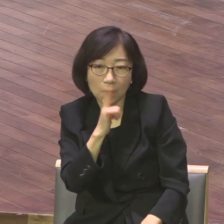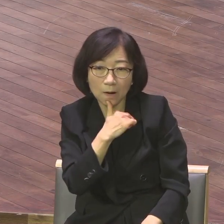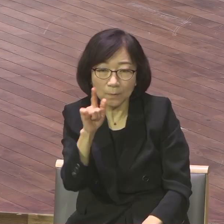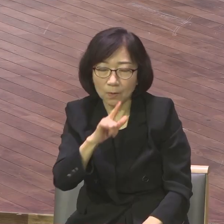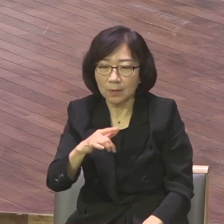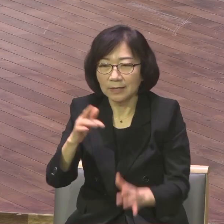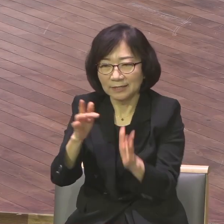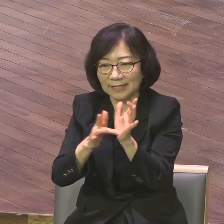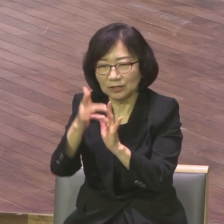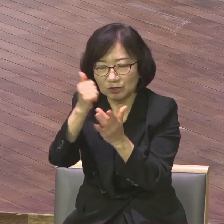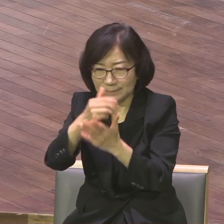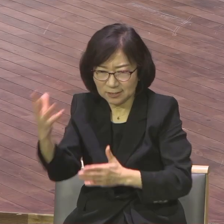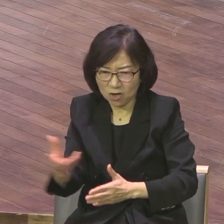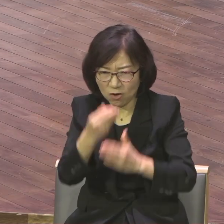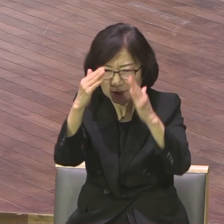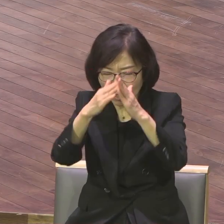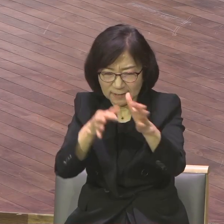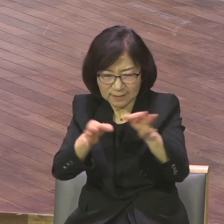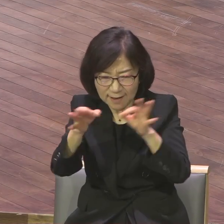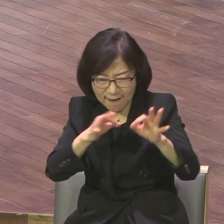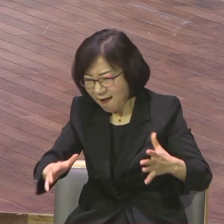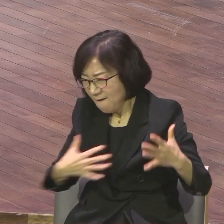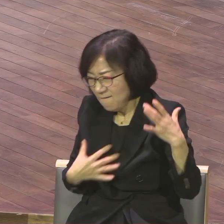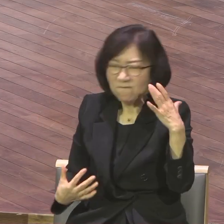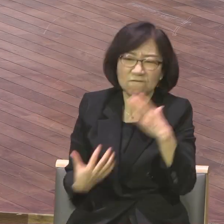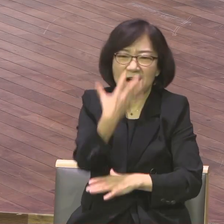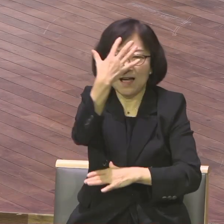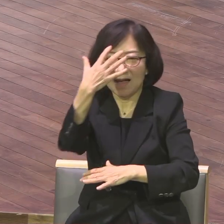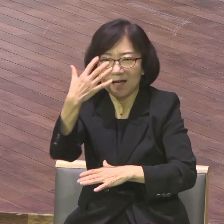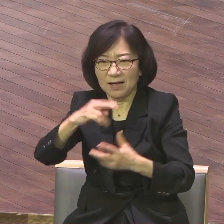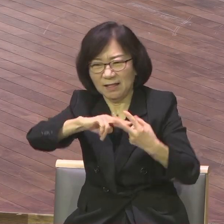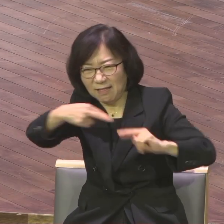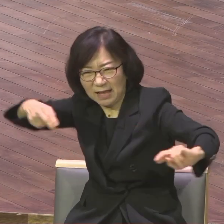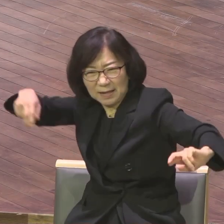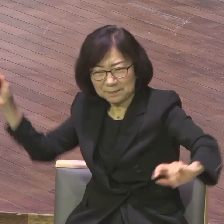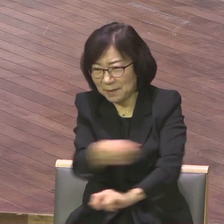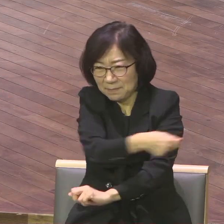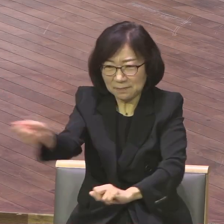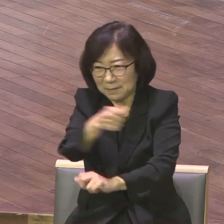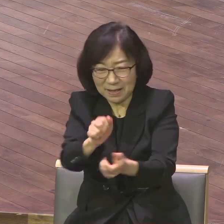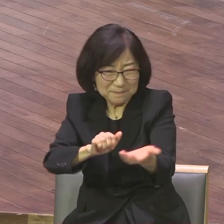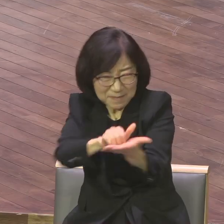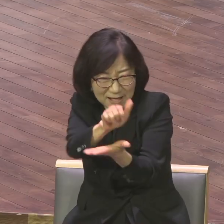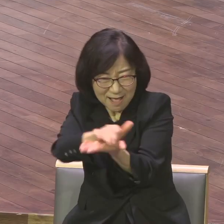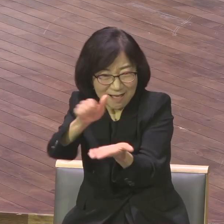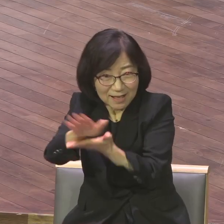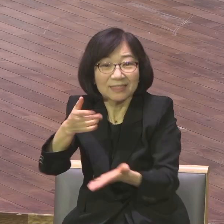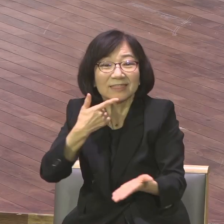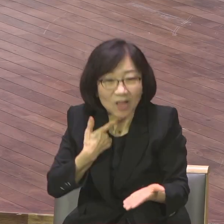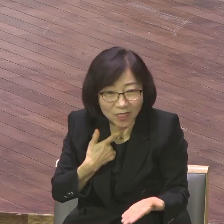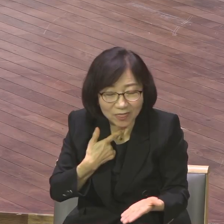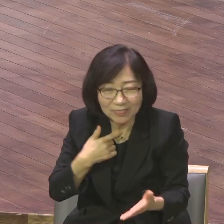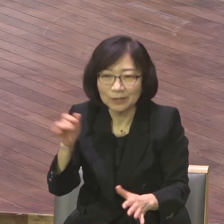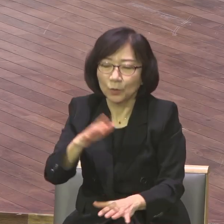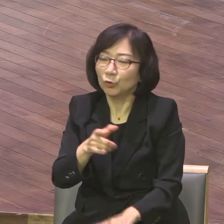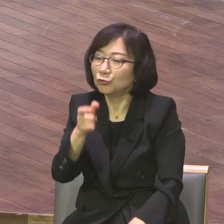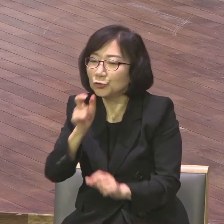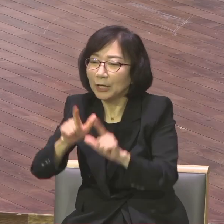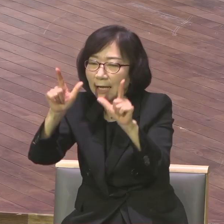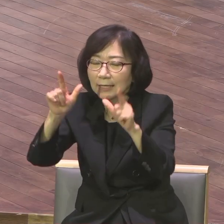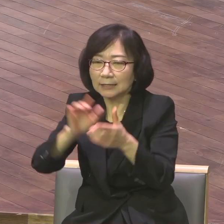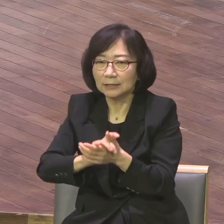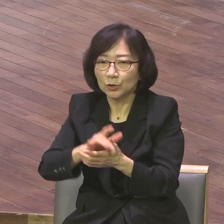사건을 일으켰습니다. 성전을 청소하는, 장사꾼들 다 쫓아내고 청소하는. 수요일에는 가룟 유다의 배신이 있었습니다.